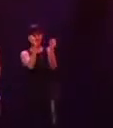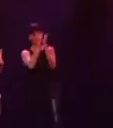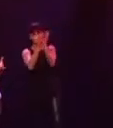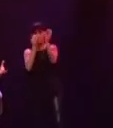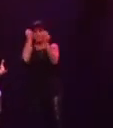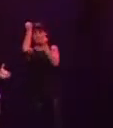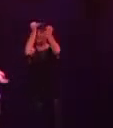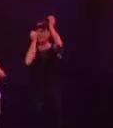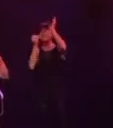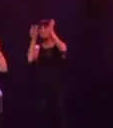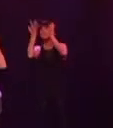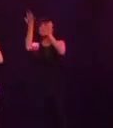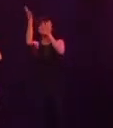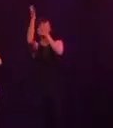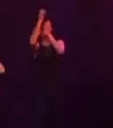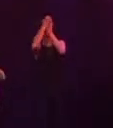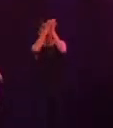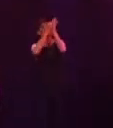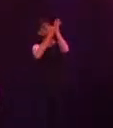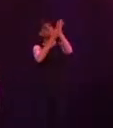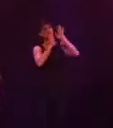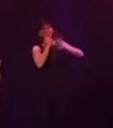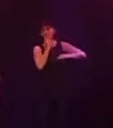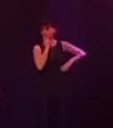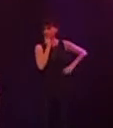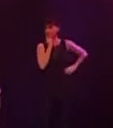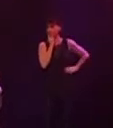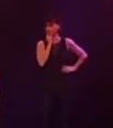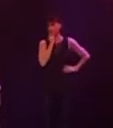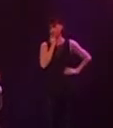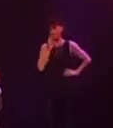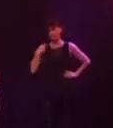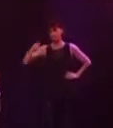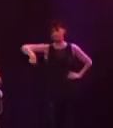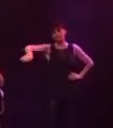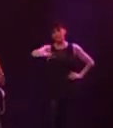Negociando en cada mesa ideologías de ocasión,